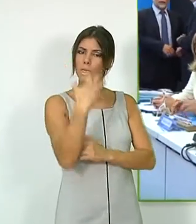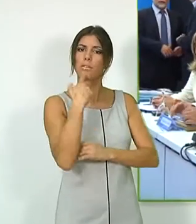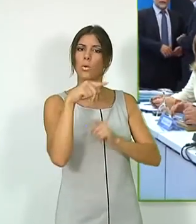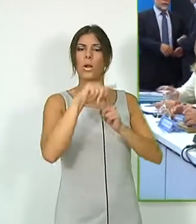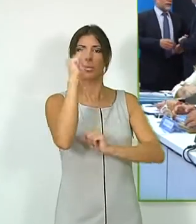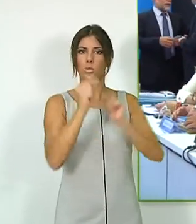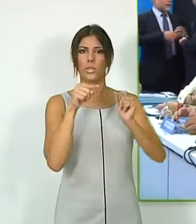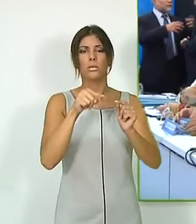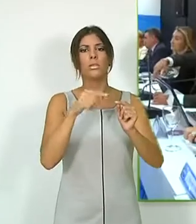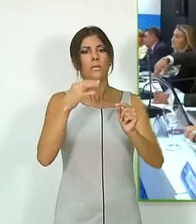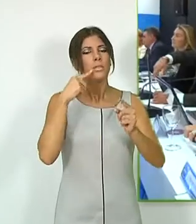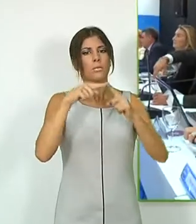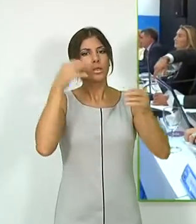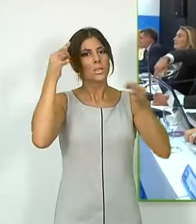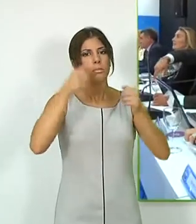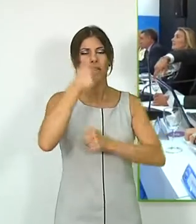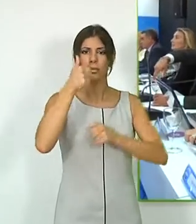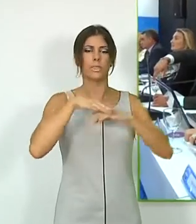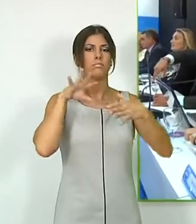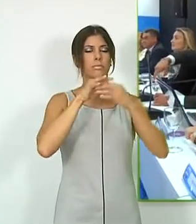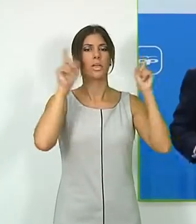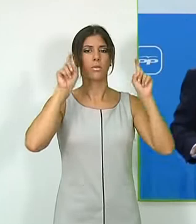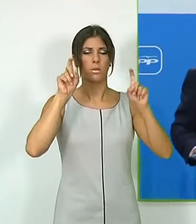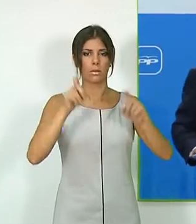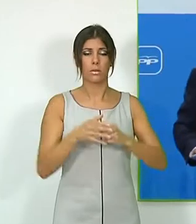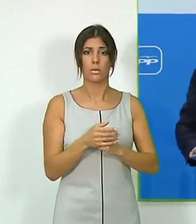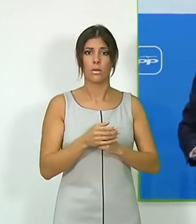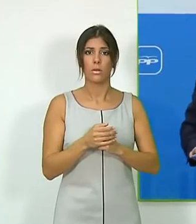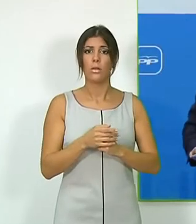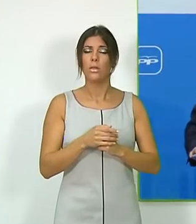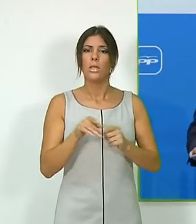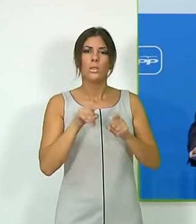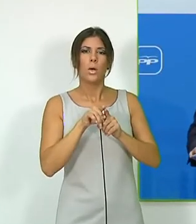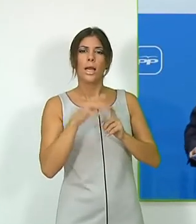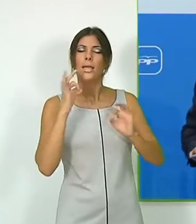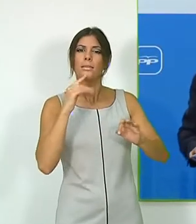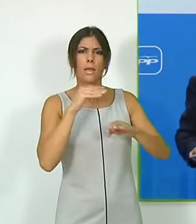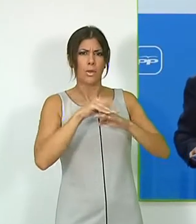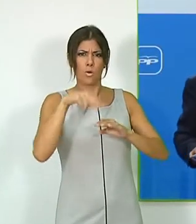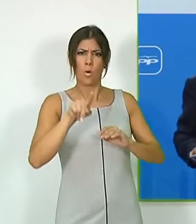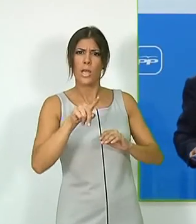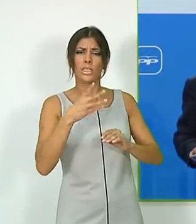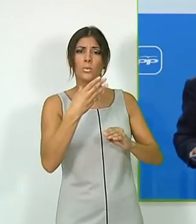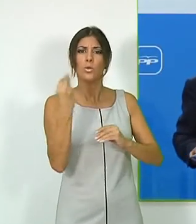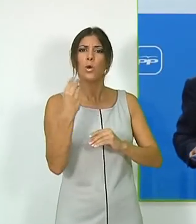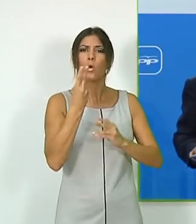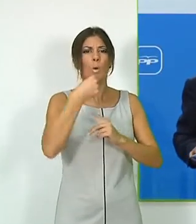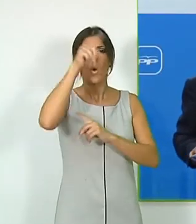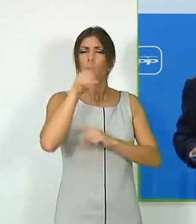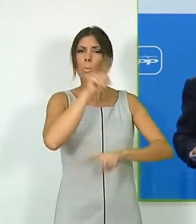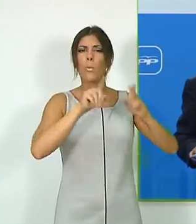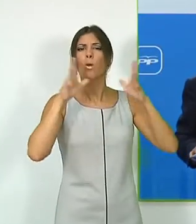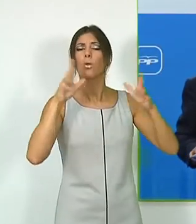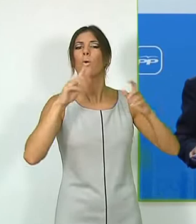compromiso presupuestario y que se blinden los presupuestos educativos. Nuestro enemigo público número uno es el fracaso escolar. Ese es